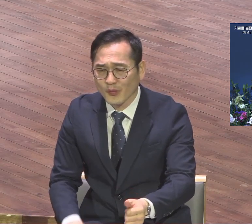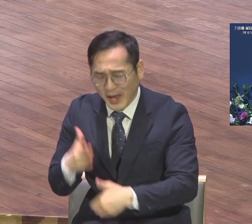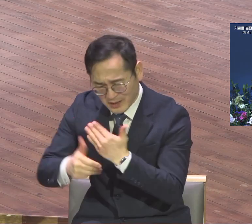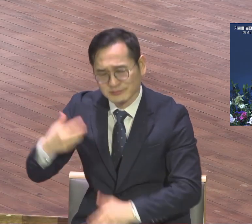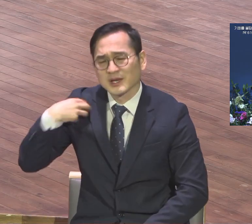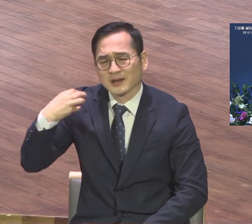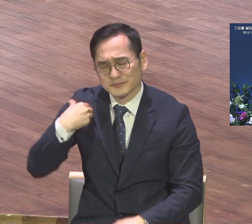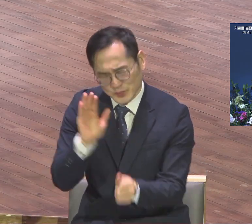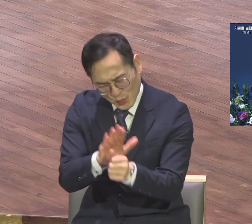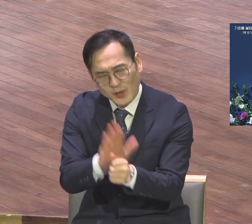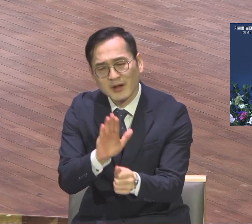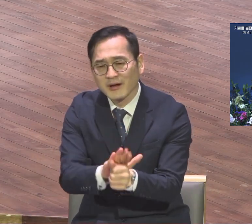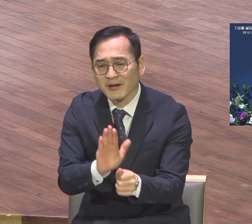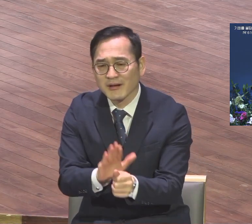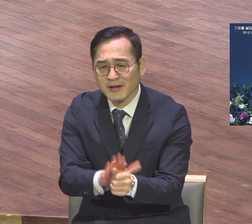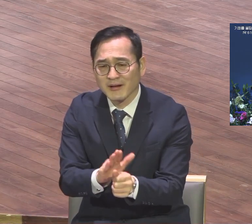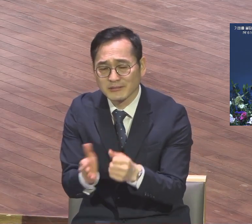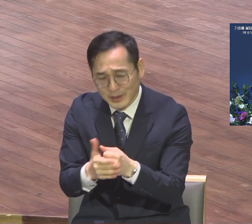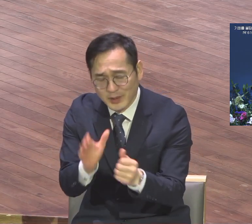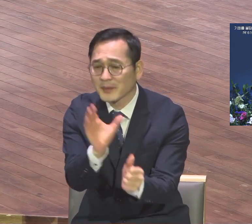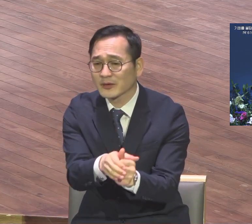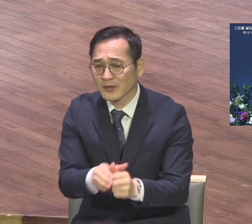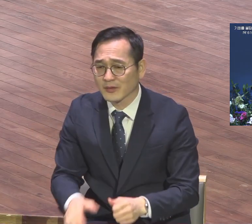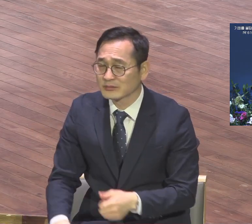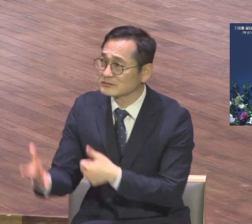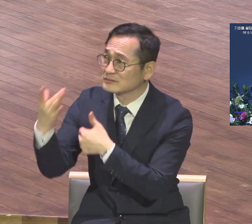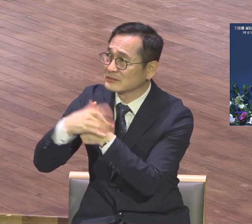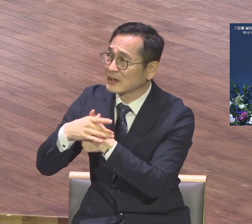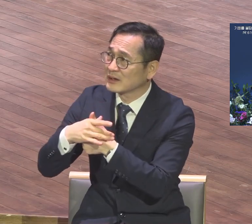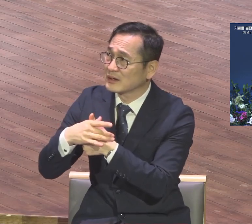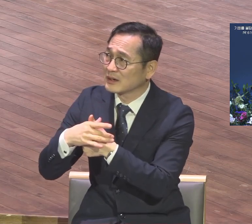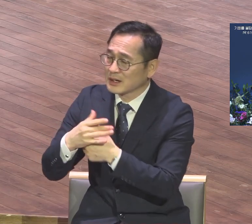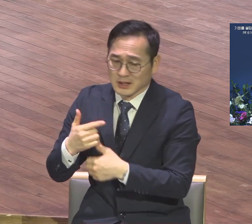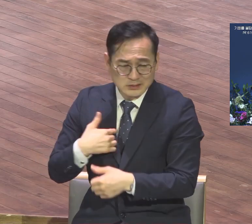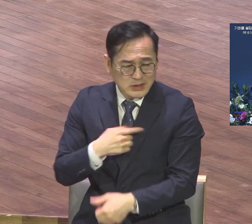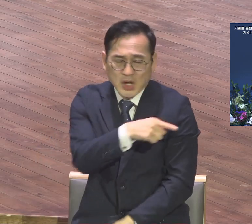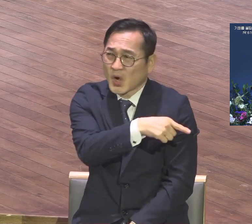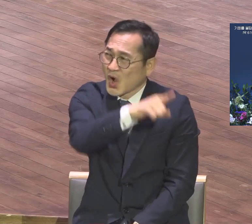있도록 도와주기 때문에 직분 주는 거지 내가 합니까? 하나님 이를 감히